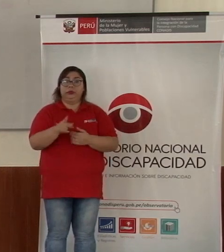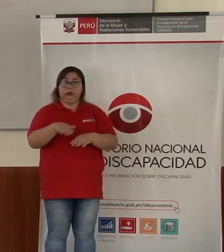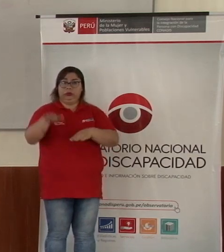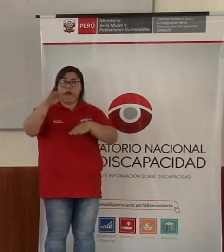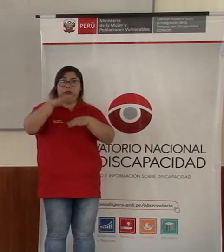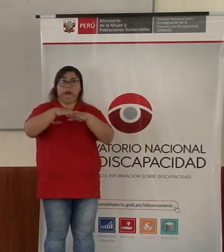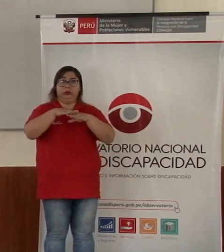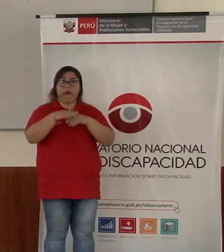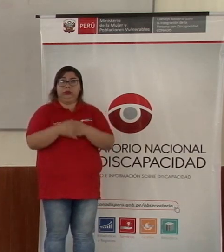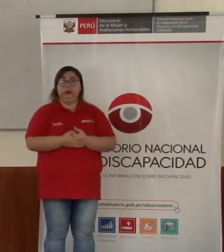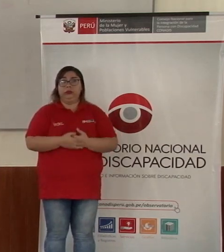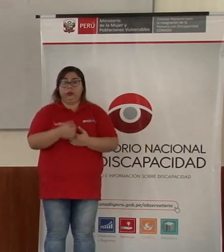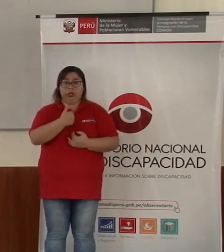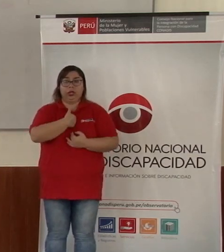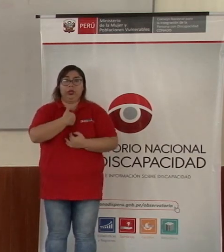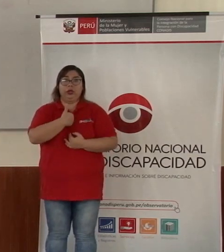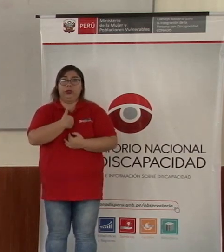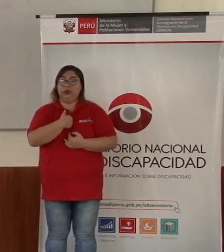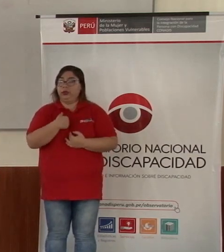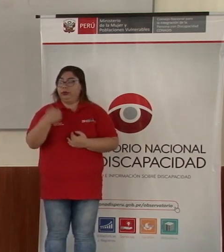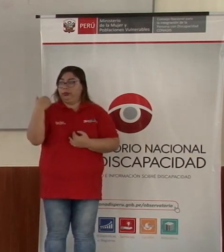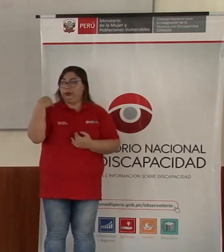Bastaba que yo tenga